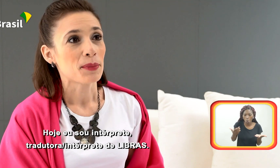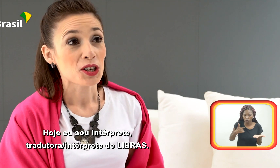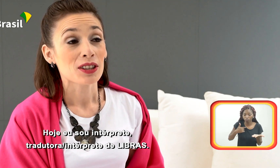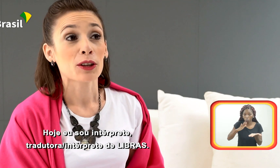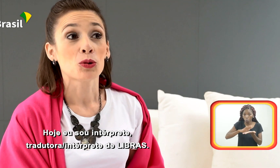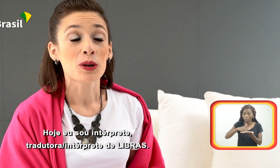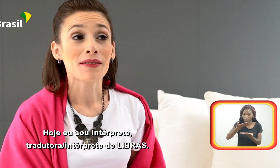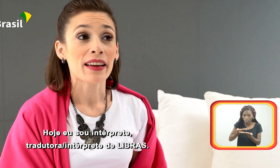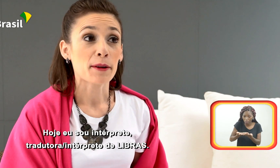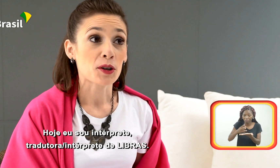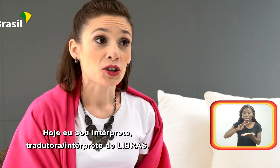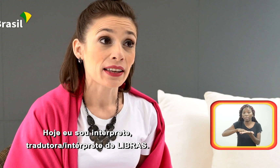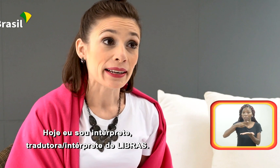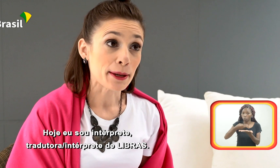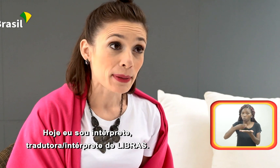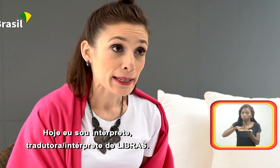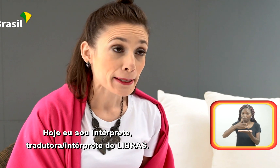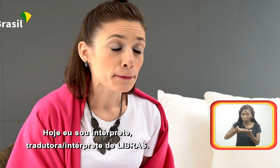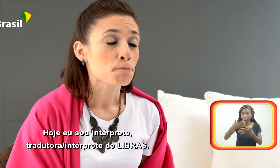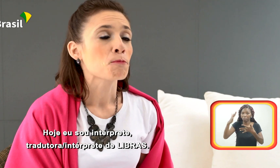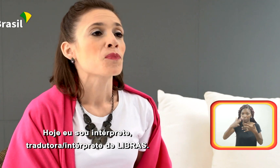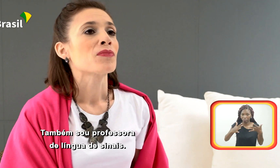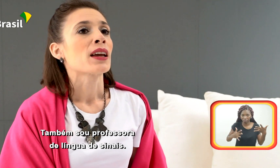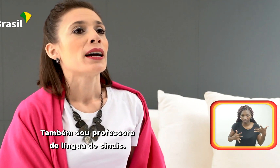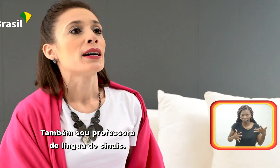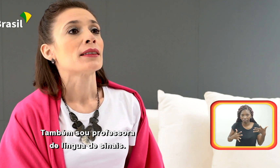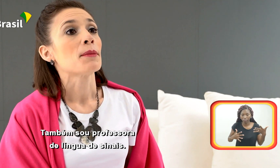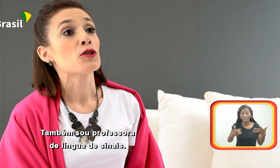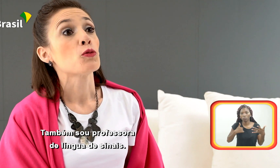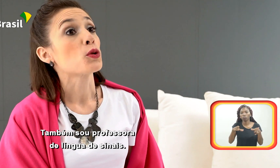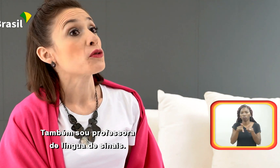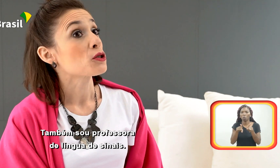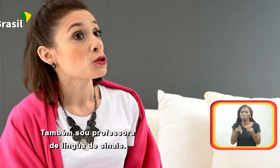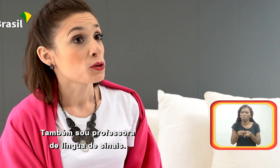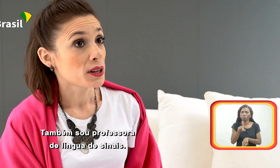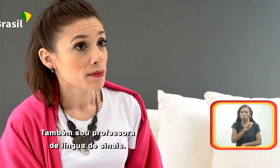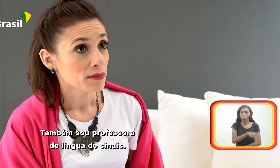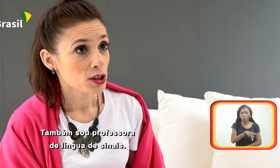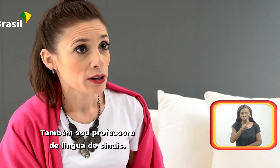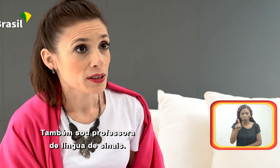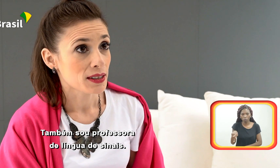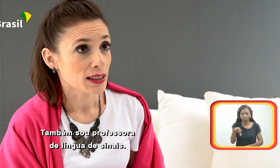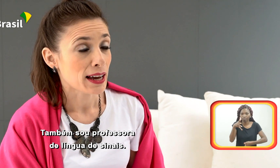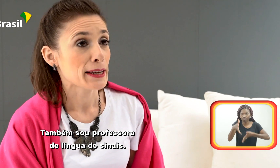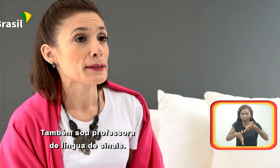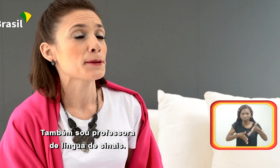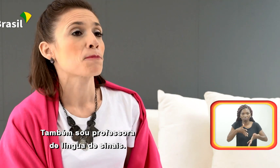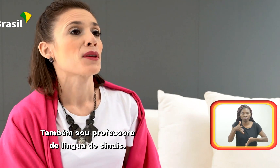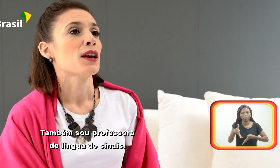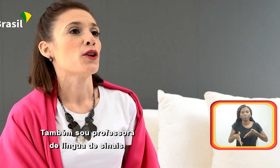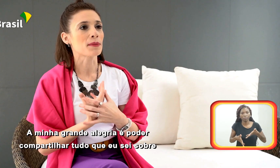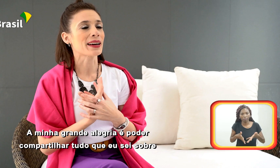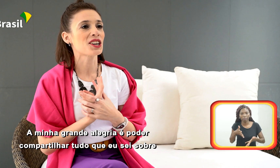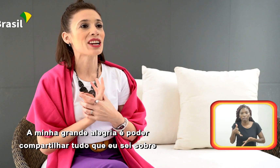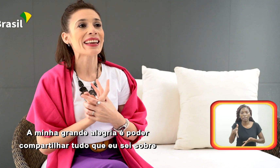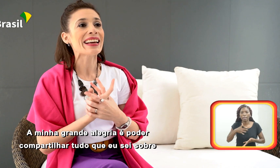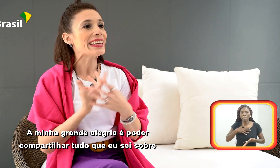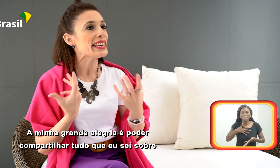intérprete, tradutora e intérprete de Libras. Também sou professora de língua de sinais. A minha grande alegria